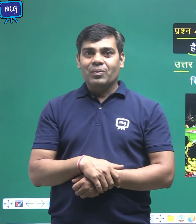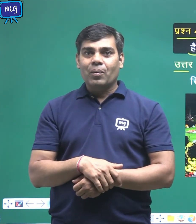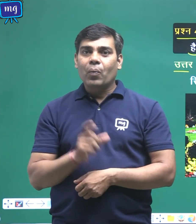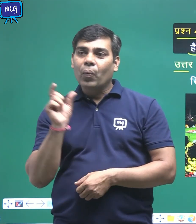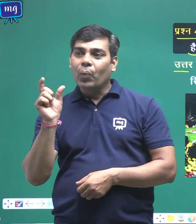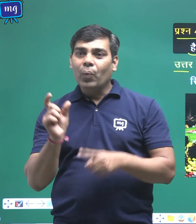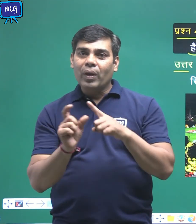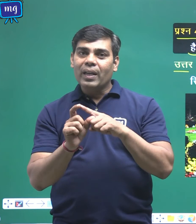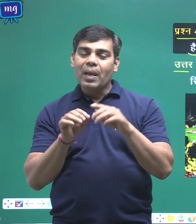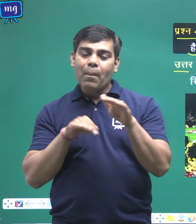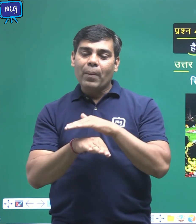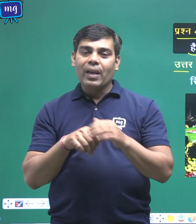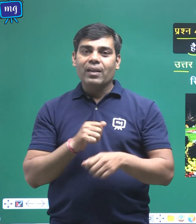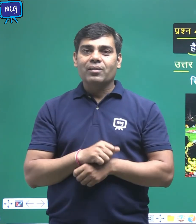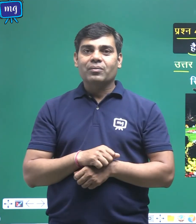उदयपुर में